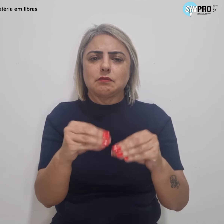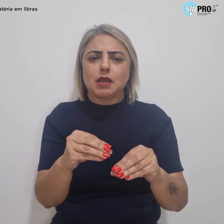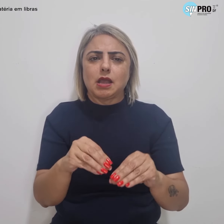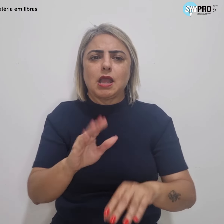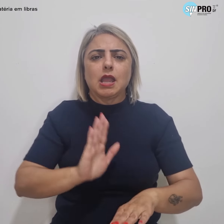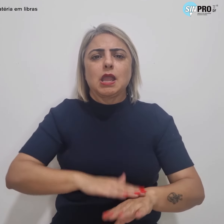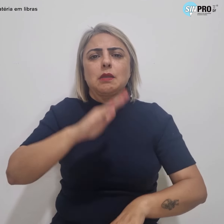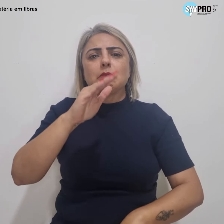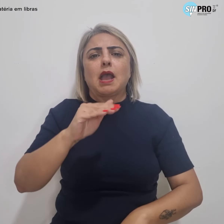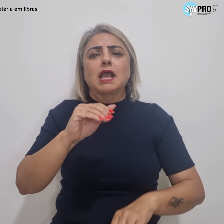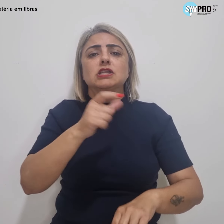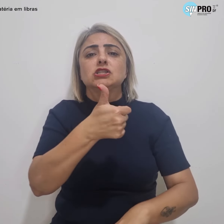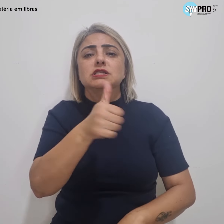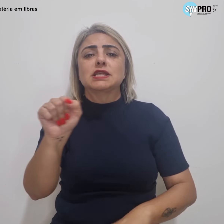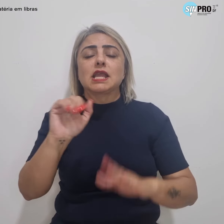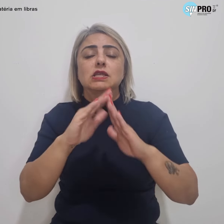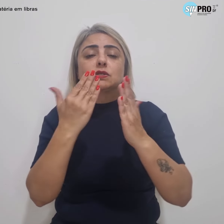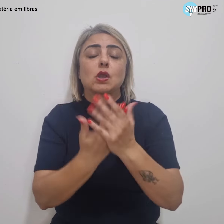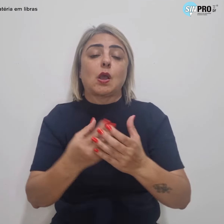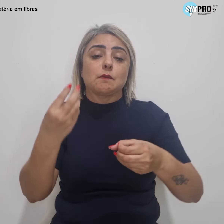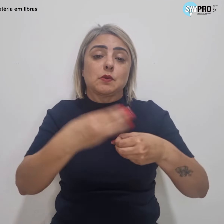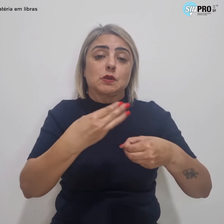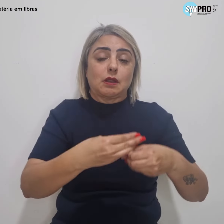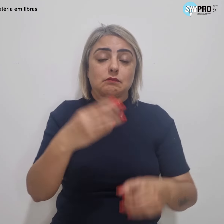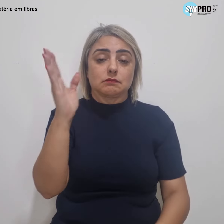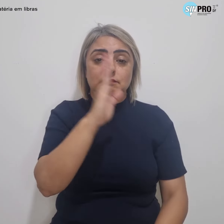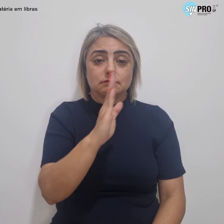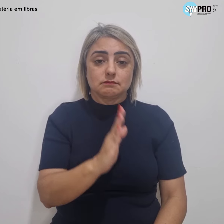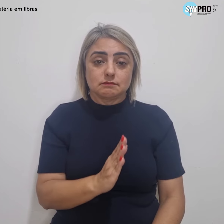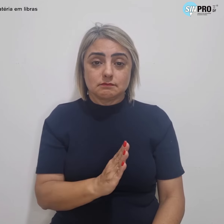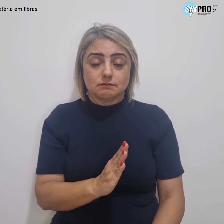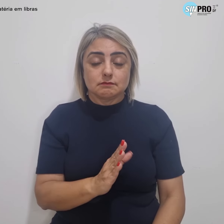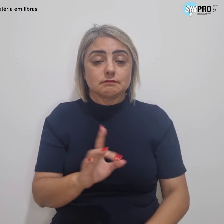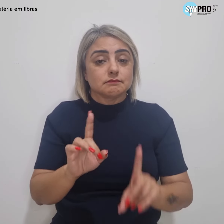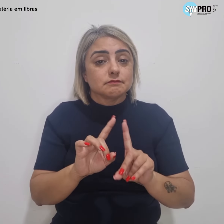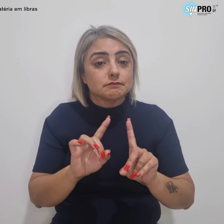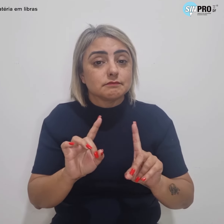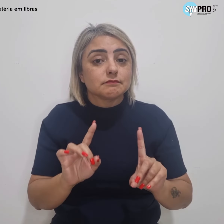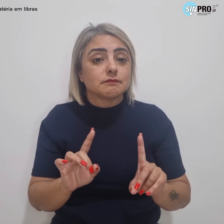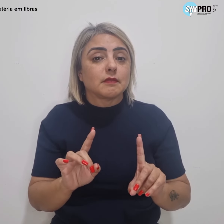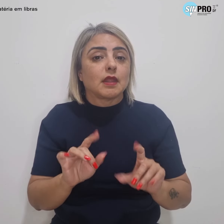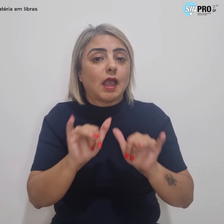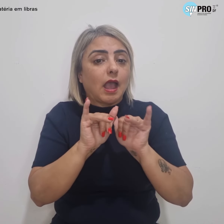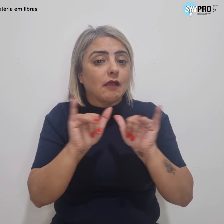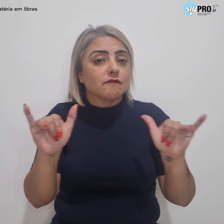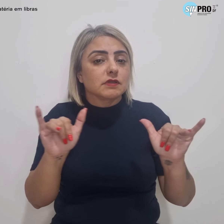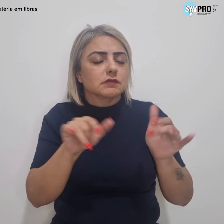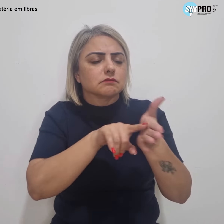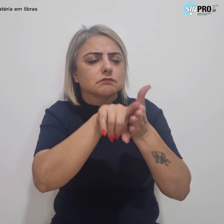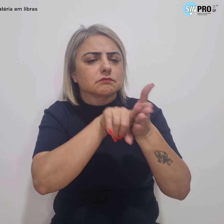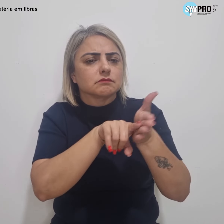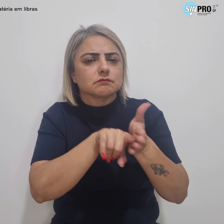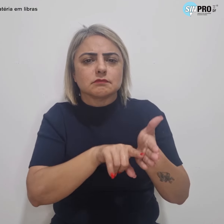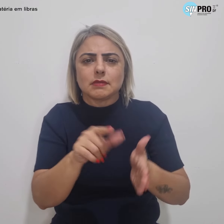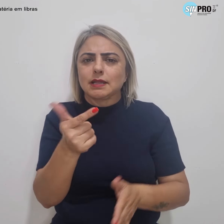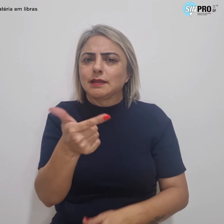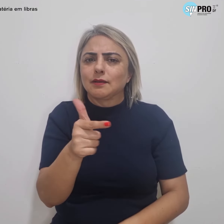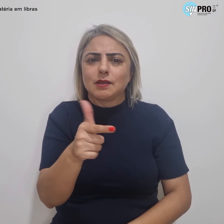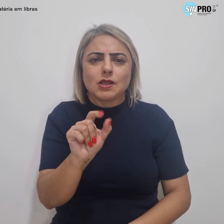de 100 escolas municipais brasileiras. Contudo, alerta o estudo, não se trata de uma